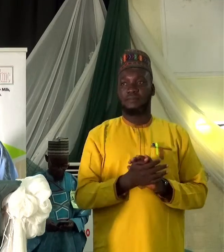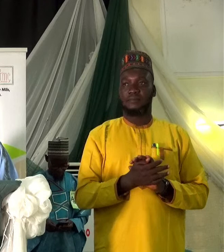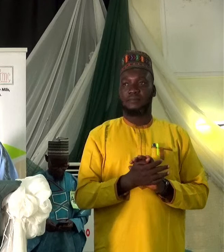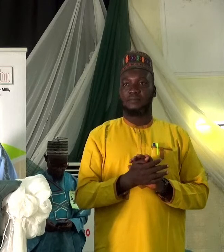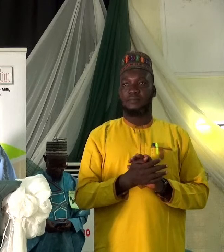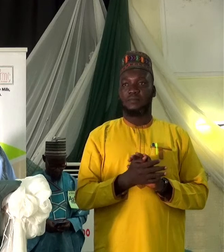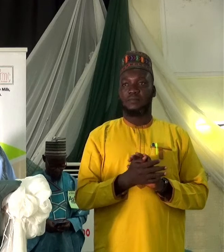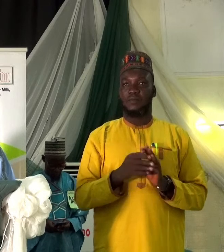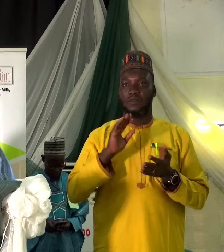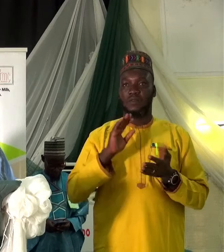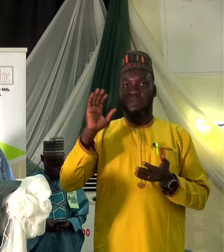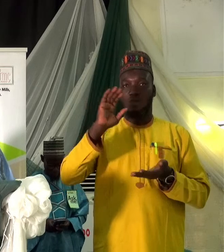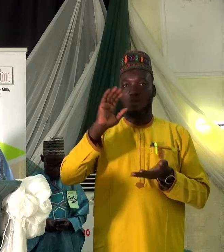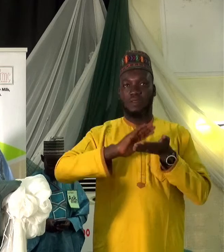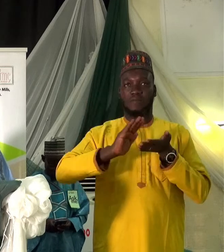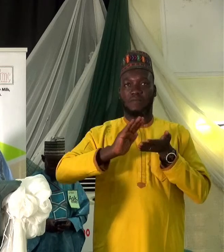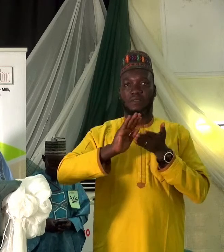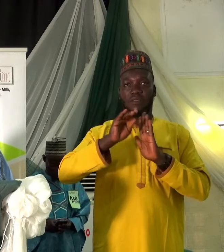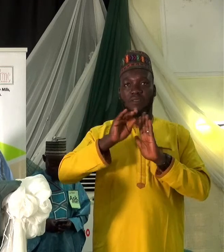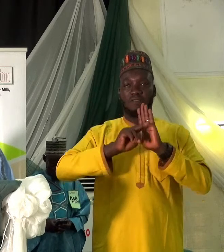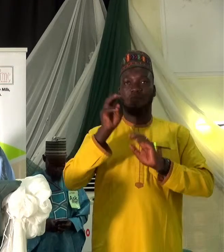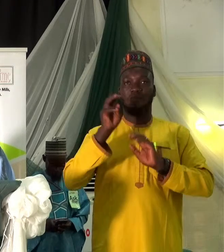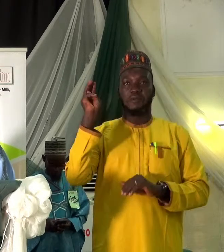ونستغفره ونستهديه ونتوب إليه